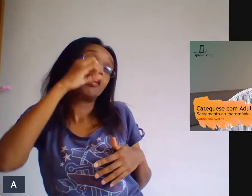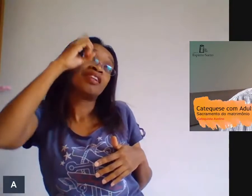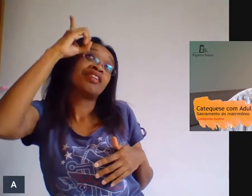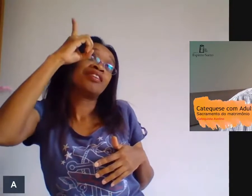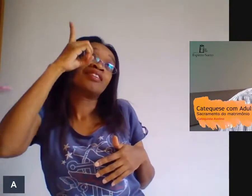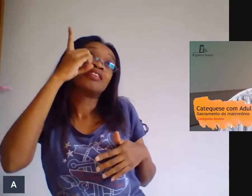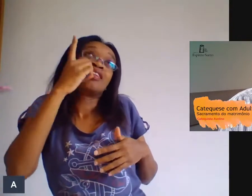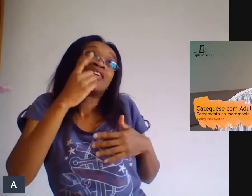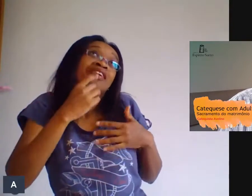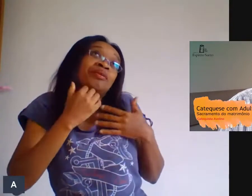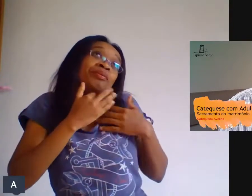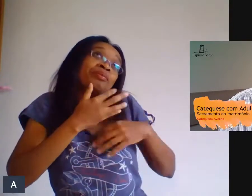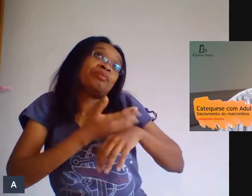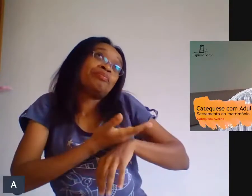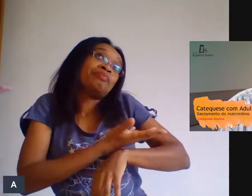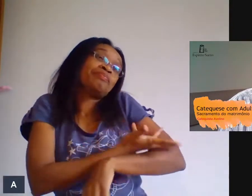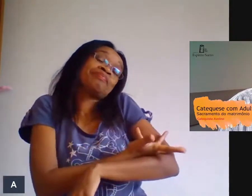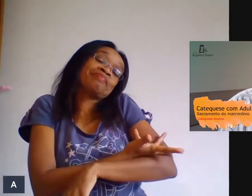catequizandos e catequizandas,